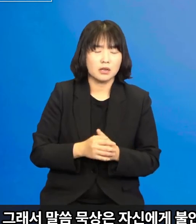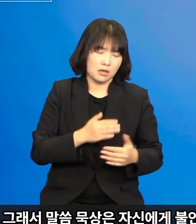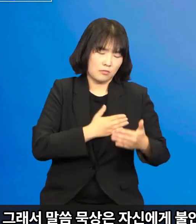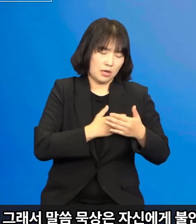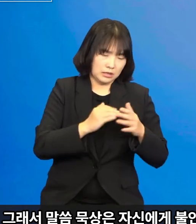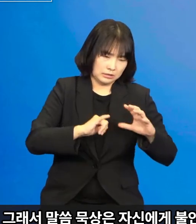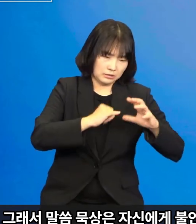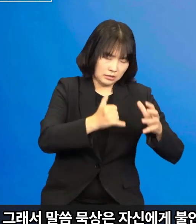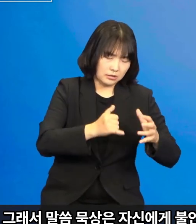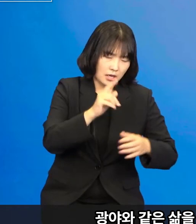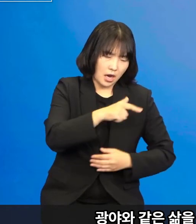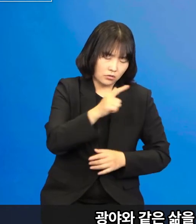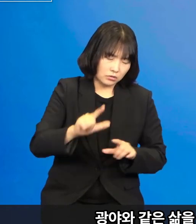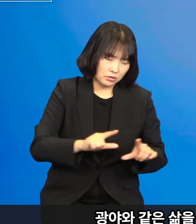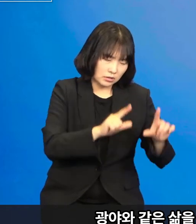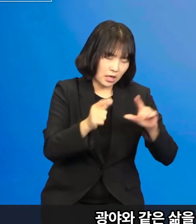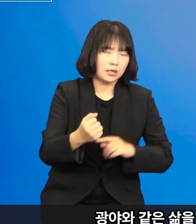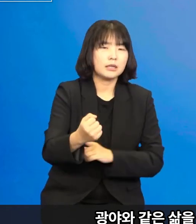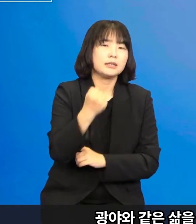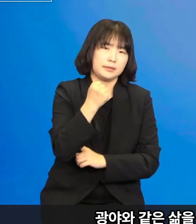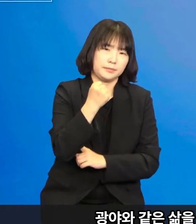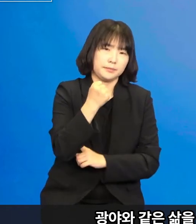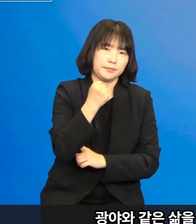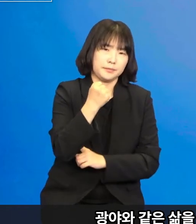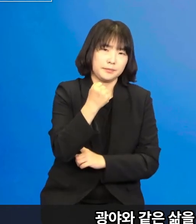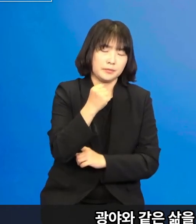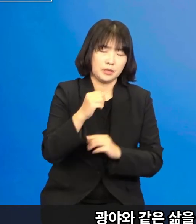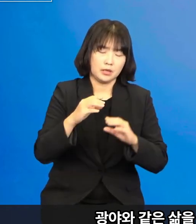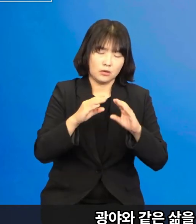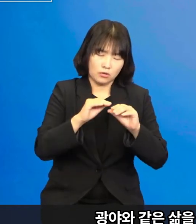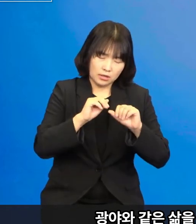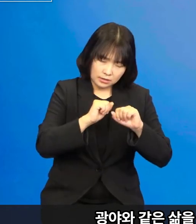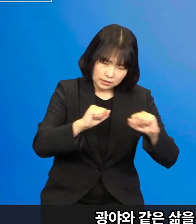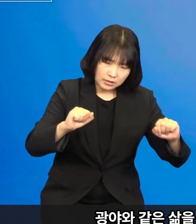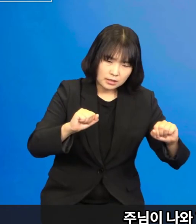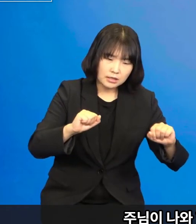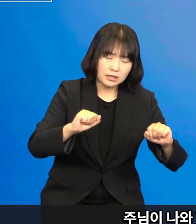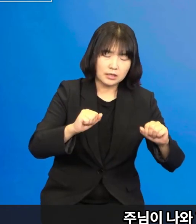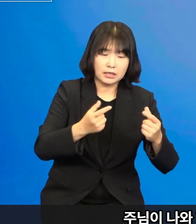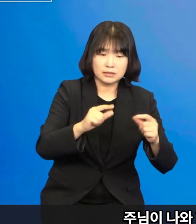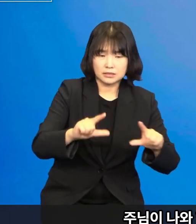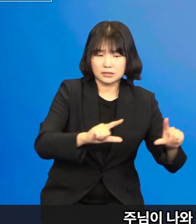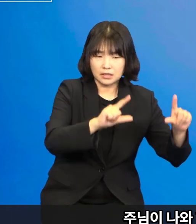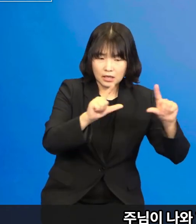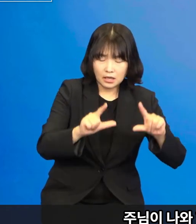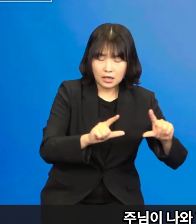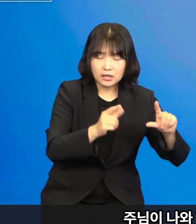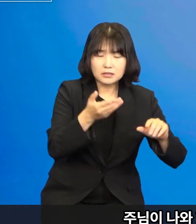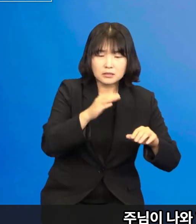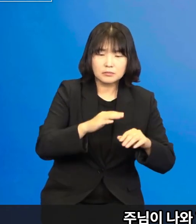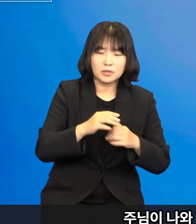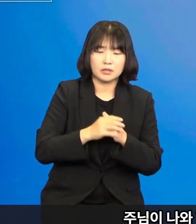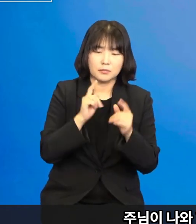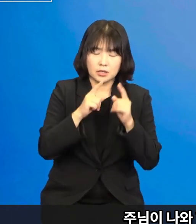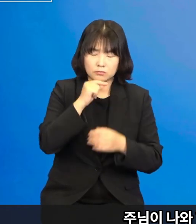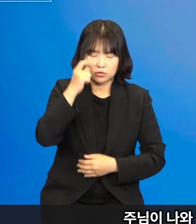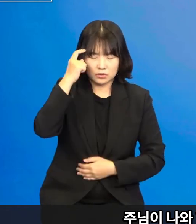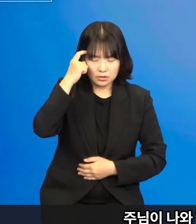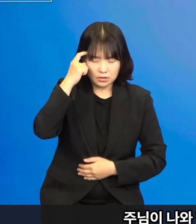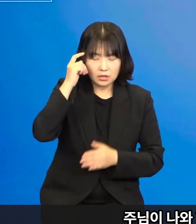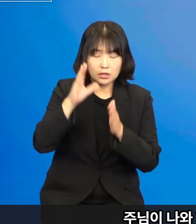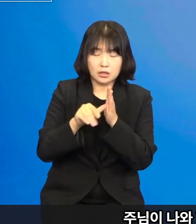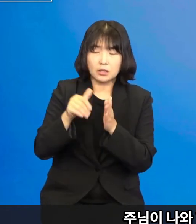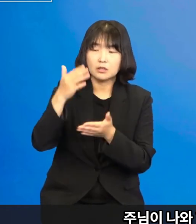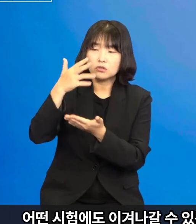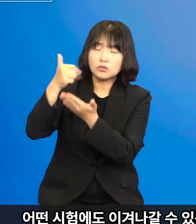하는 힘이다. 광야 같은 삶을 살더라도 말씀을 묵상하면 주님이 나와 함께 하심을